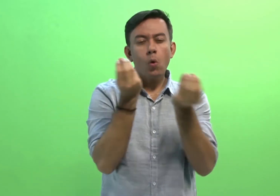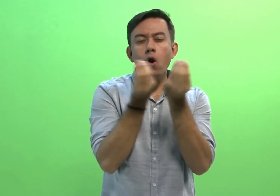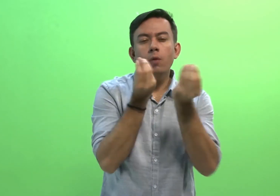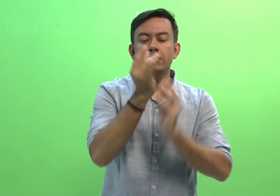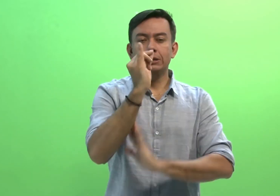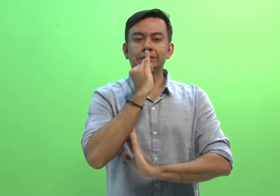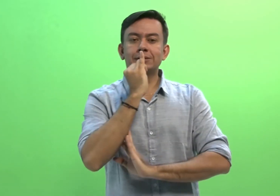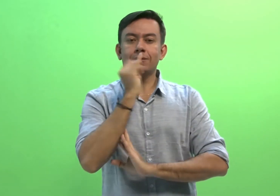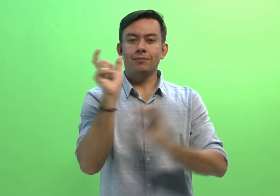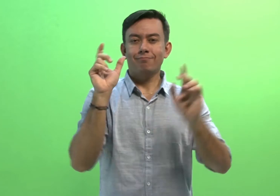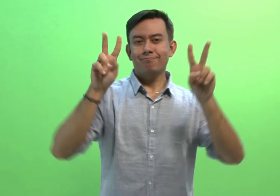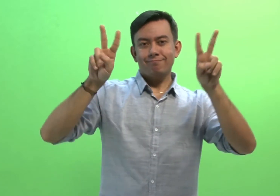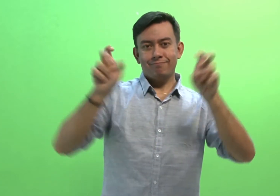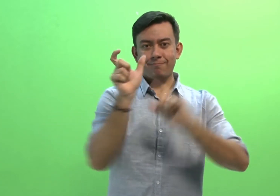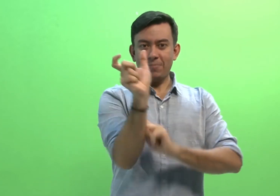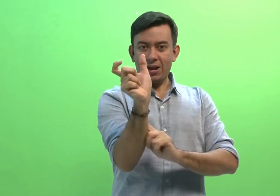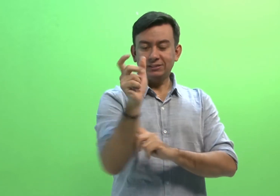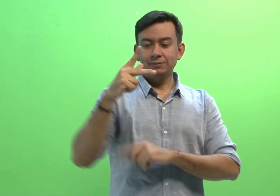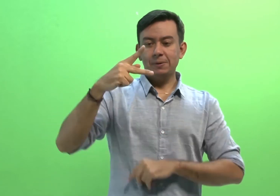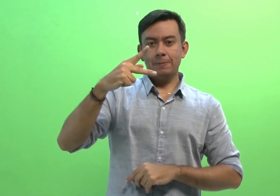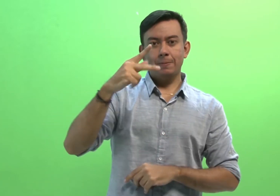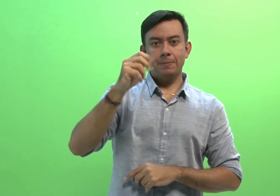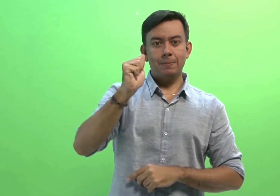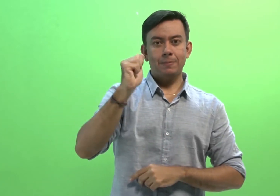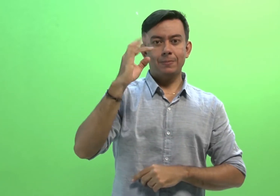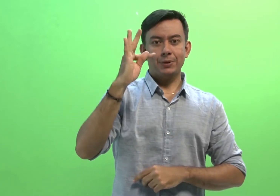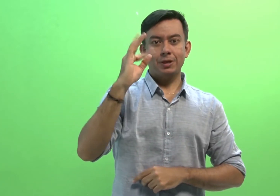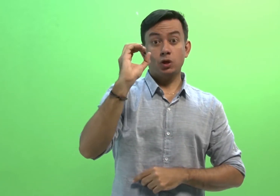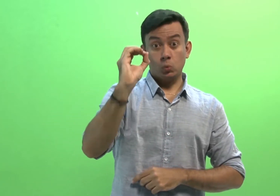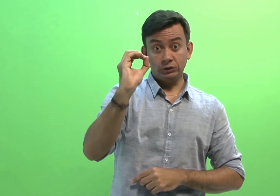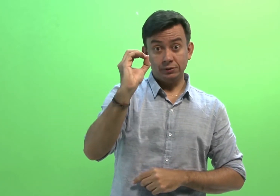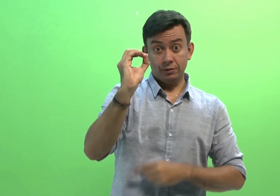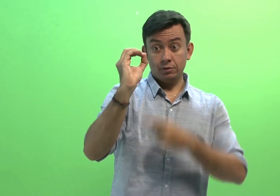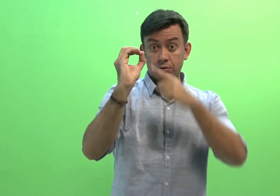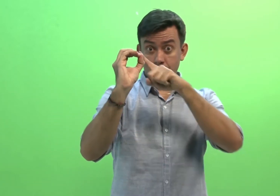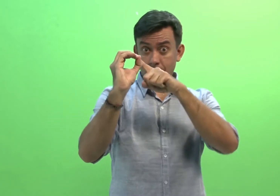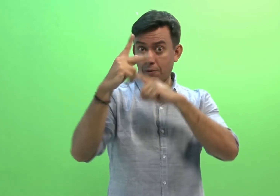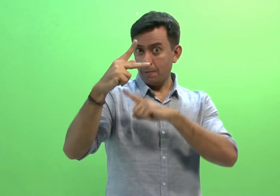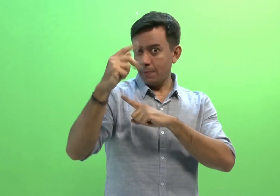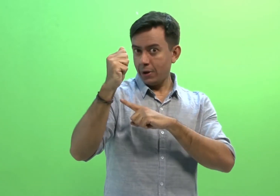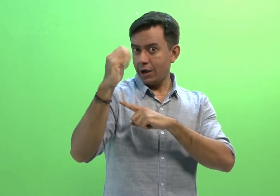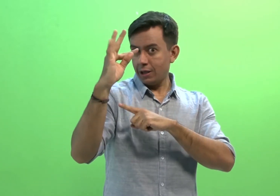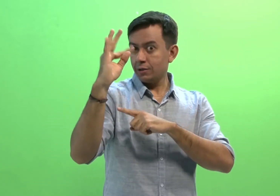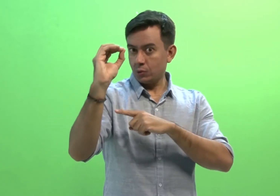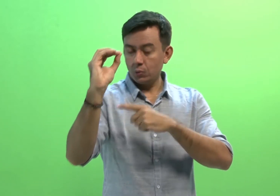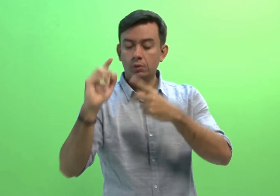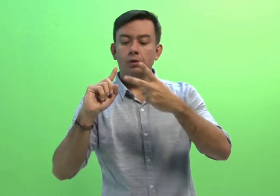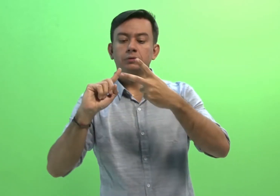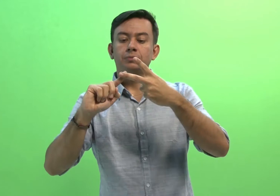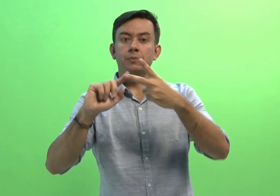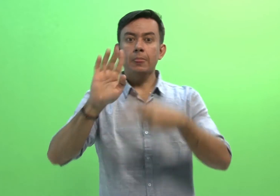palavras quase que homônimas. Por exemplo, pato,